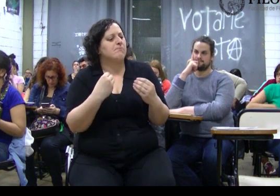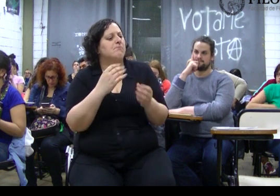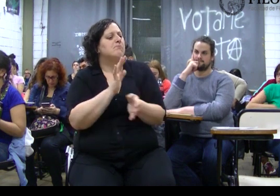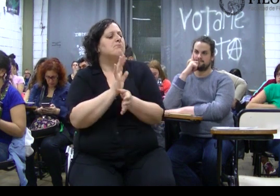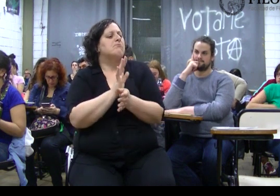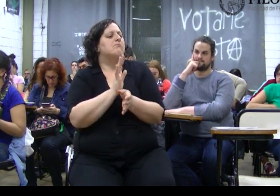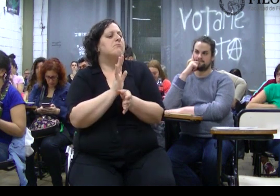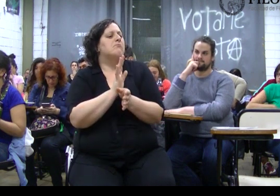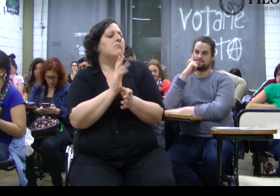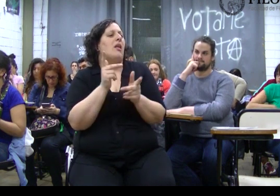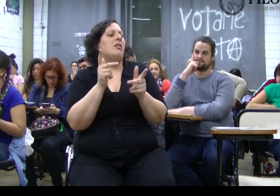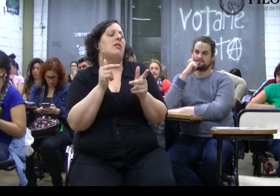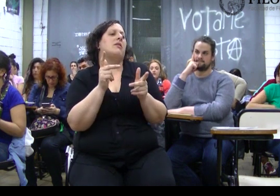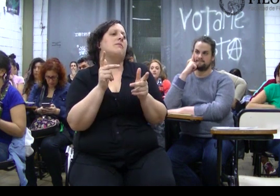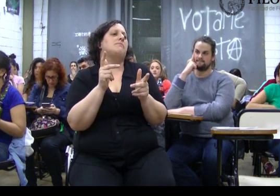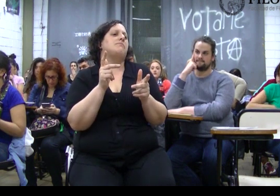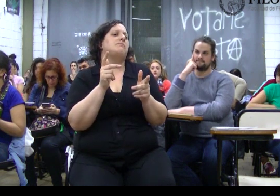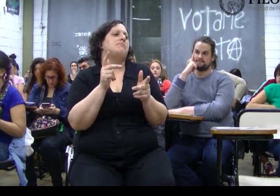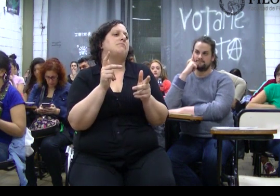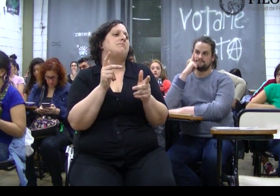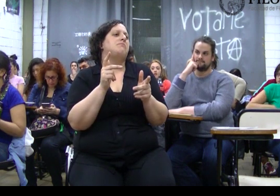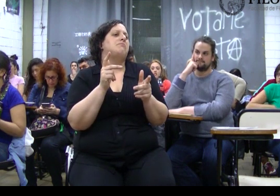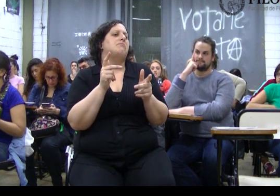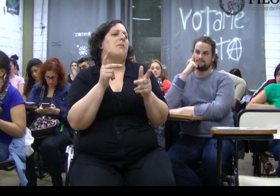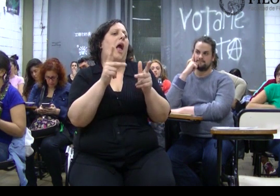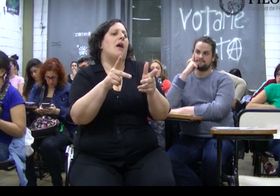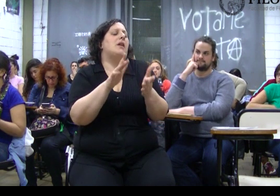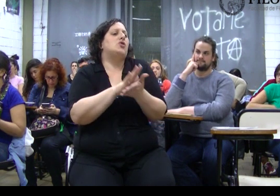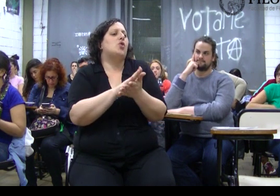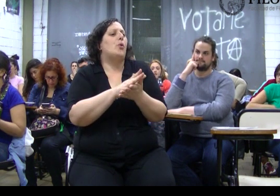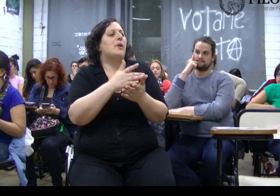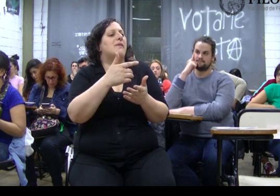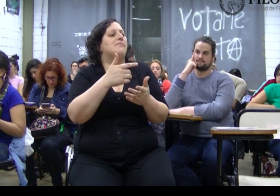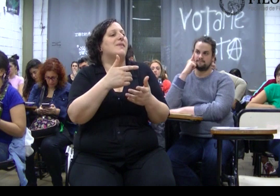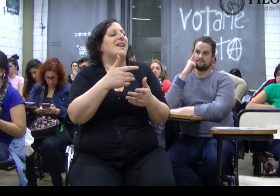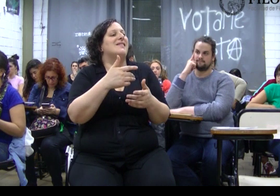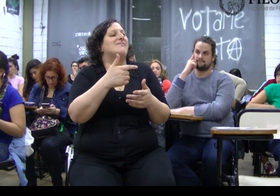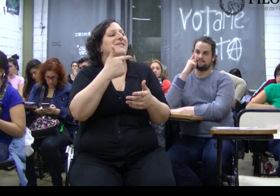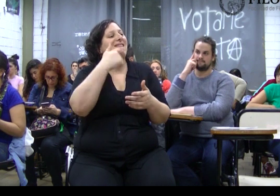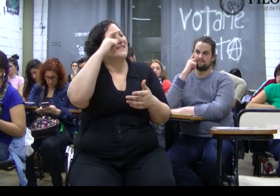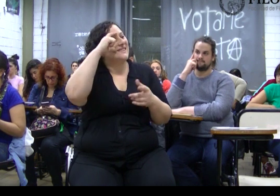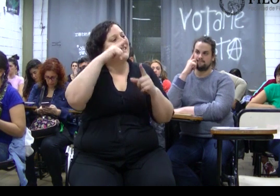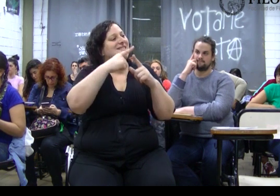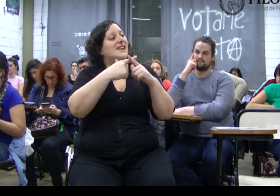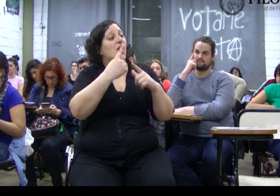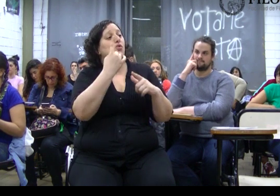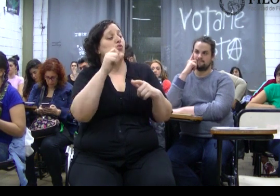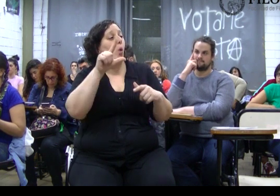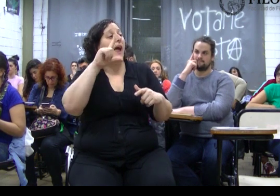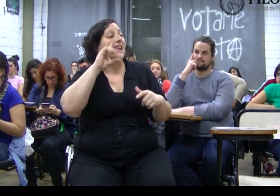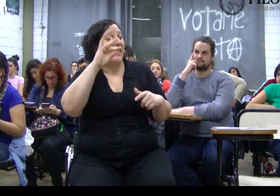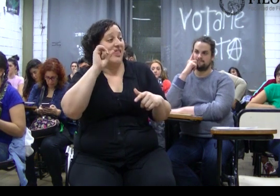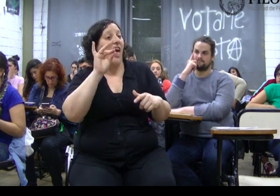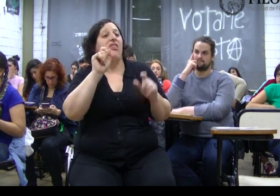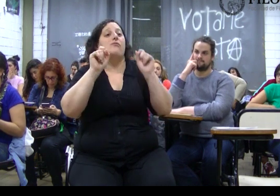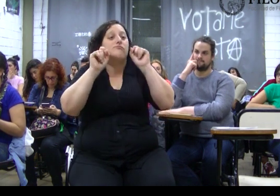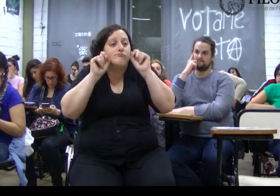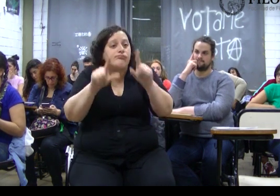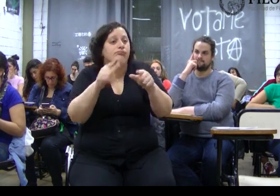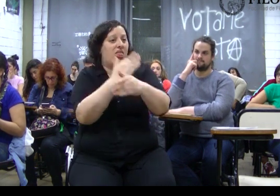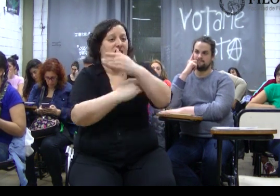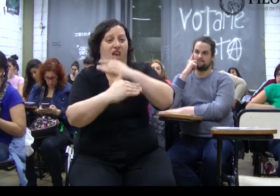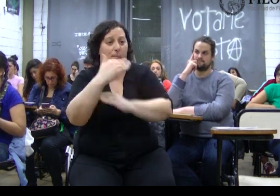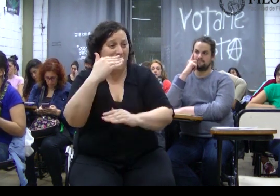desmitificar es que existe algo así como una sexualidad especial o una sexualidad disca. No hay algo así como una sexualidad